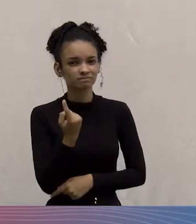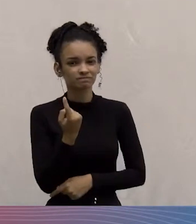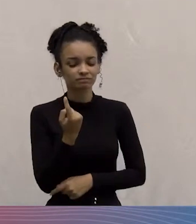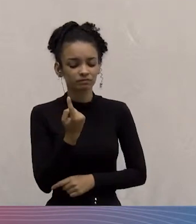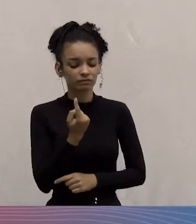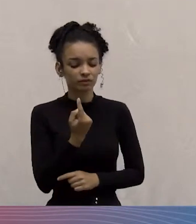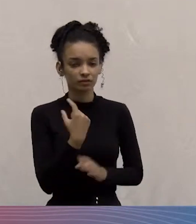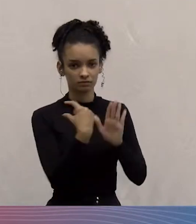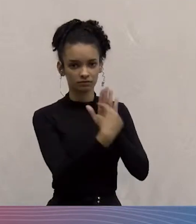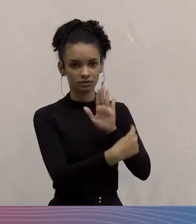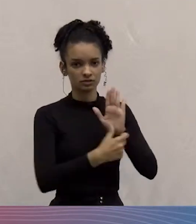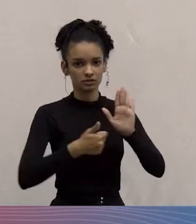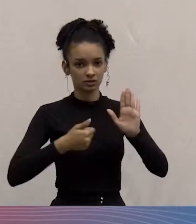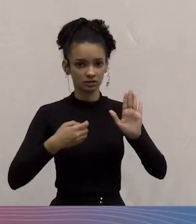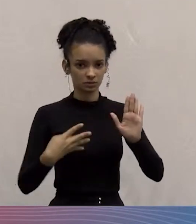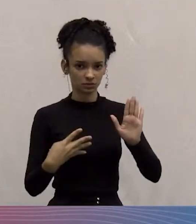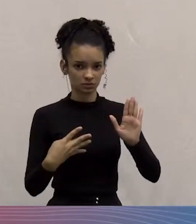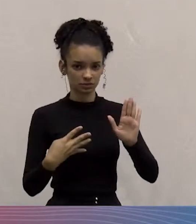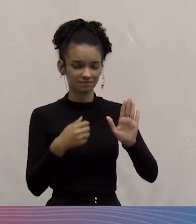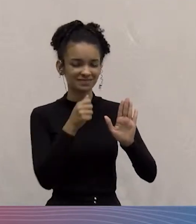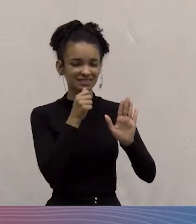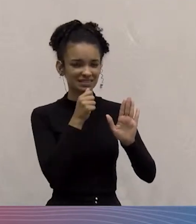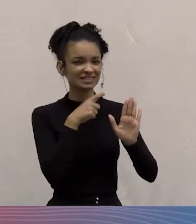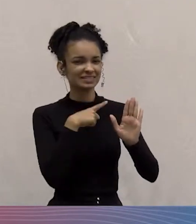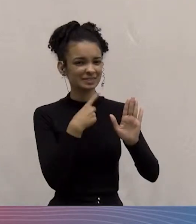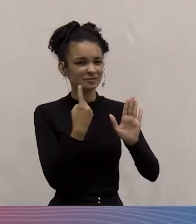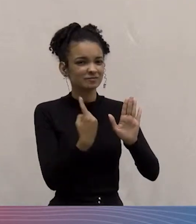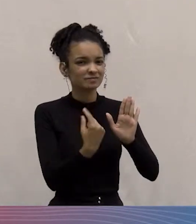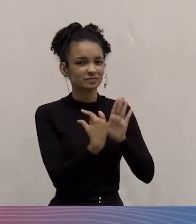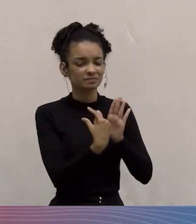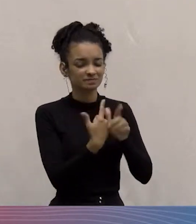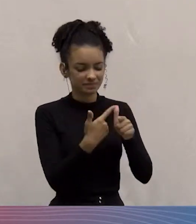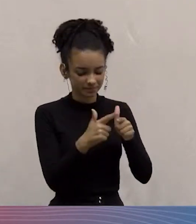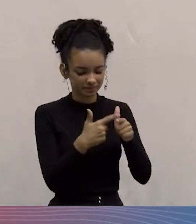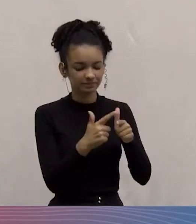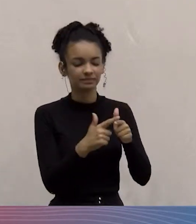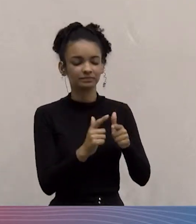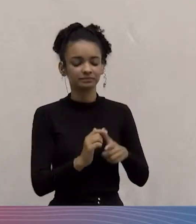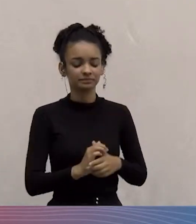Versículo 14. Tem um problema.